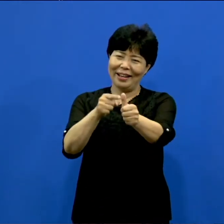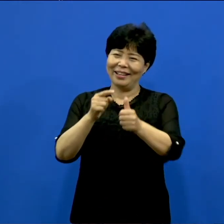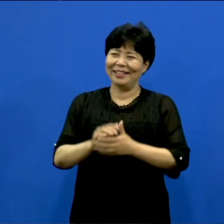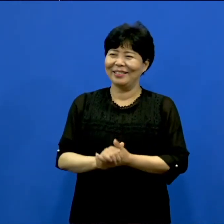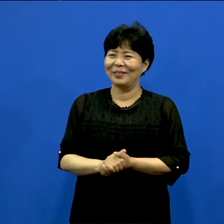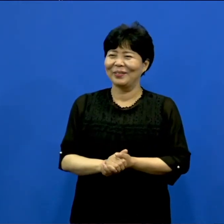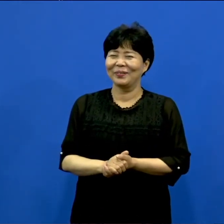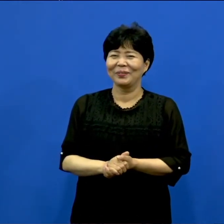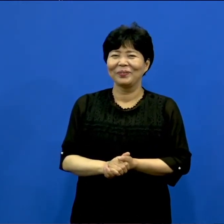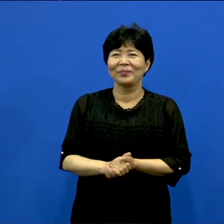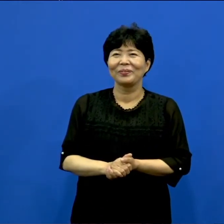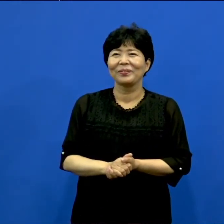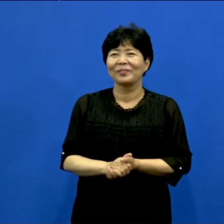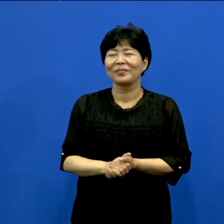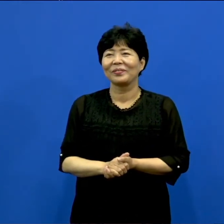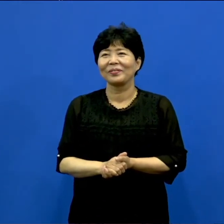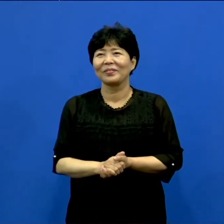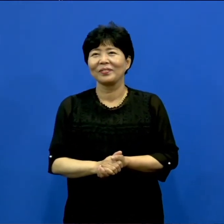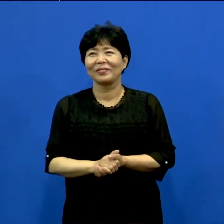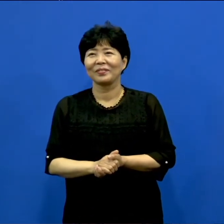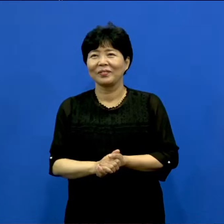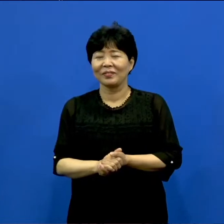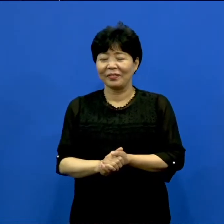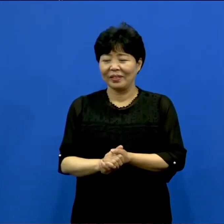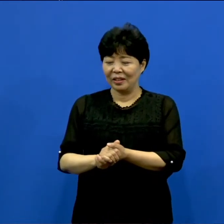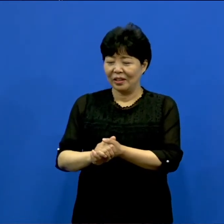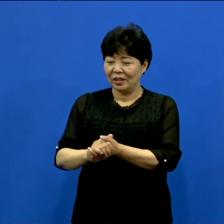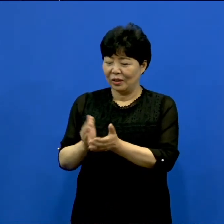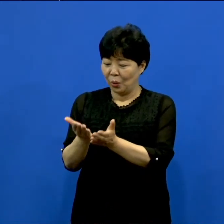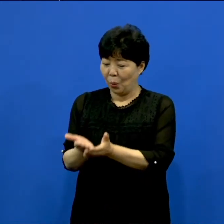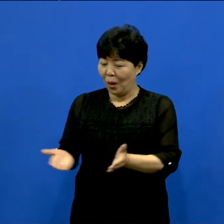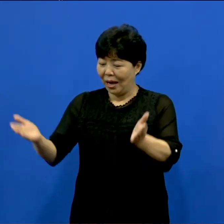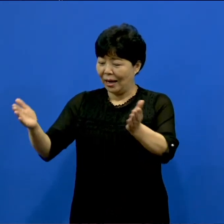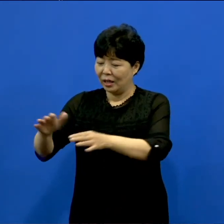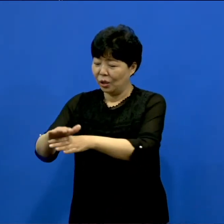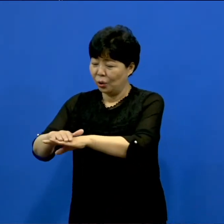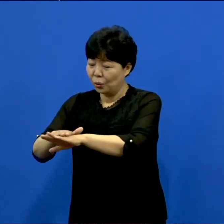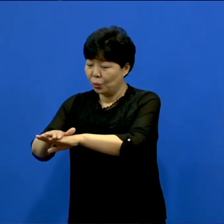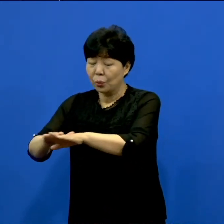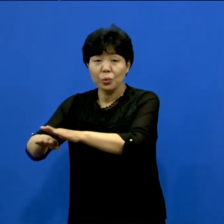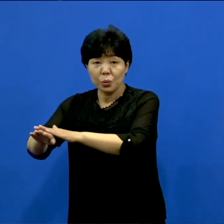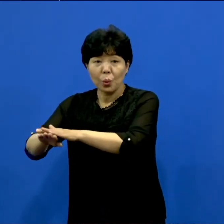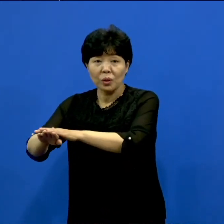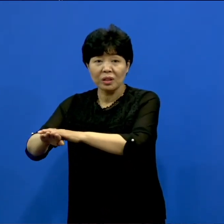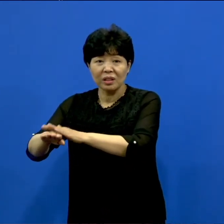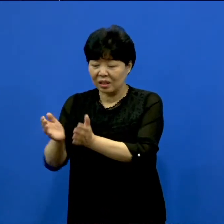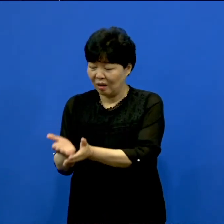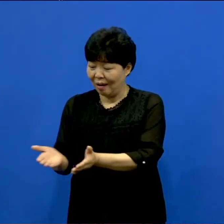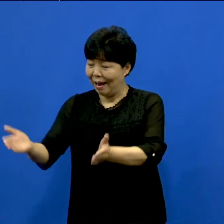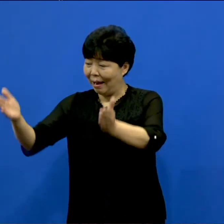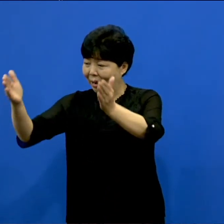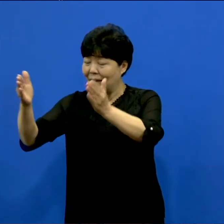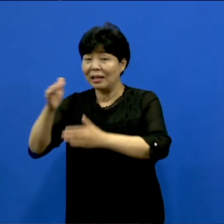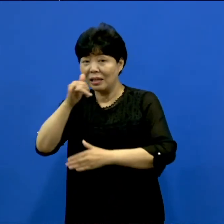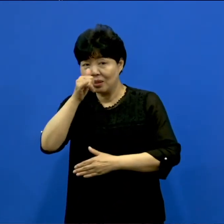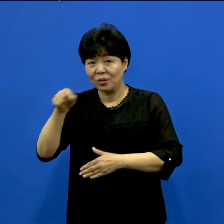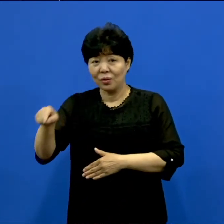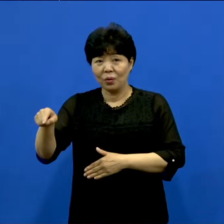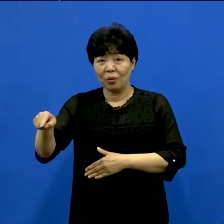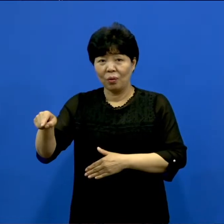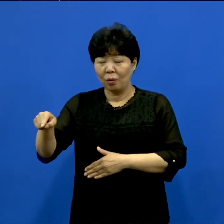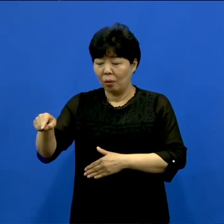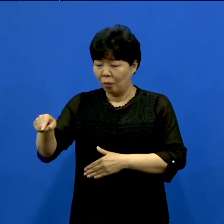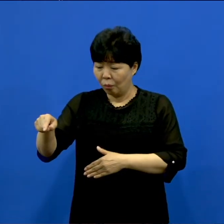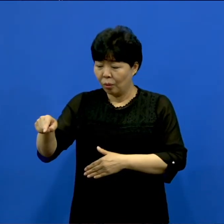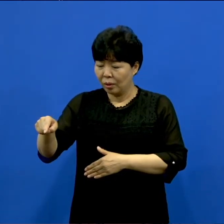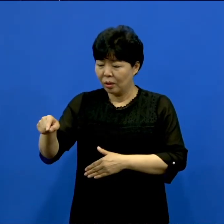근데 결례를 따라 손을 씻는 항아리에 물이니까 여러분 이거는 그냥 손 씻는 물 항아리잖아요. 근데 거기에